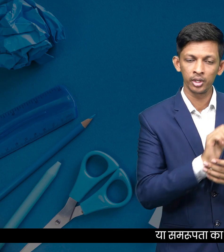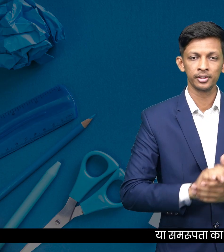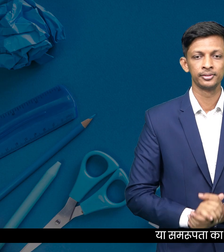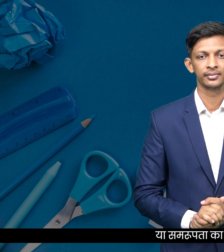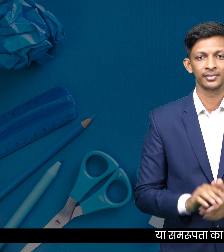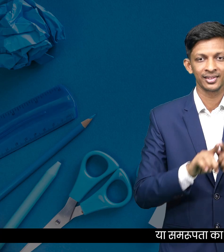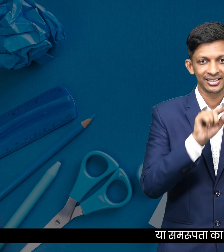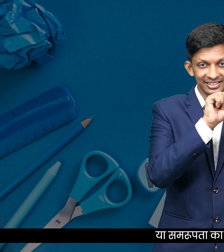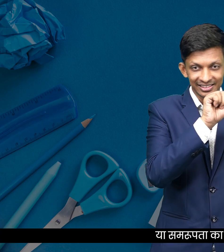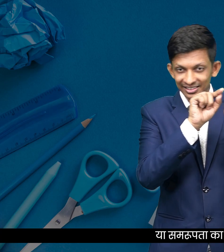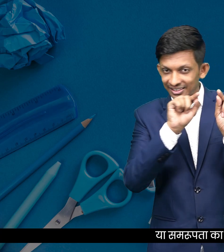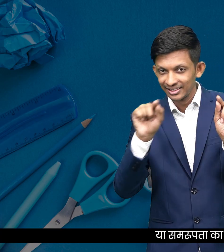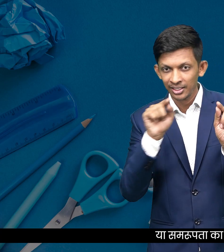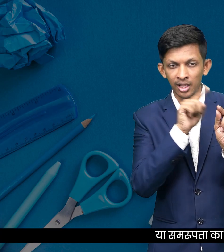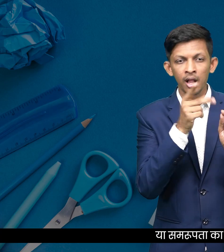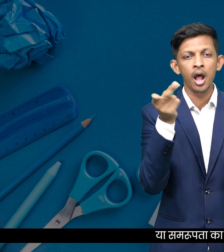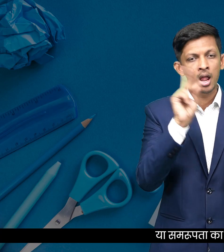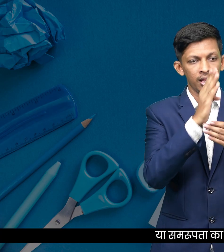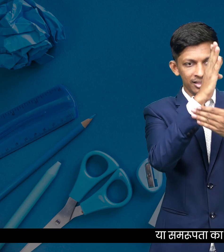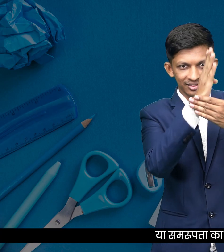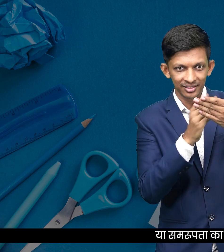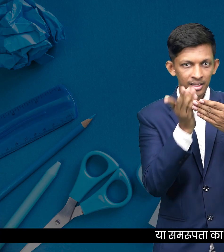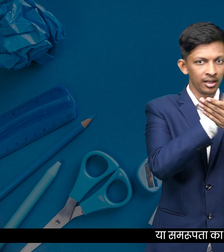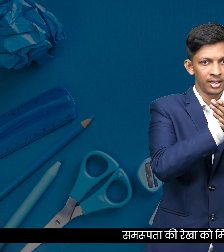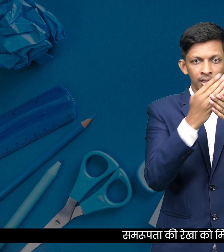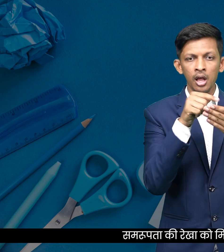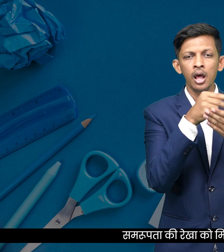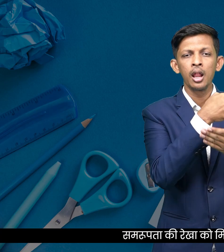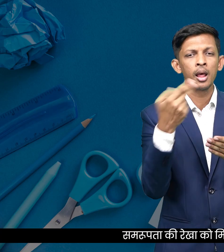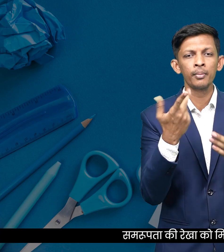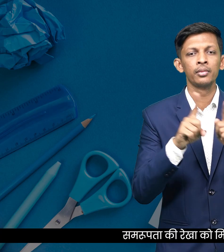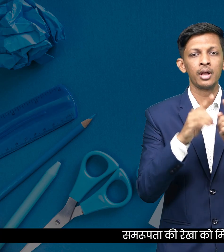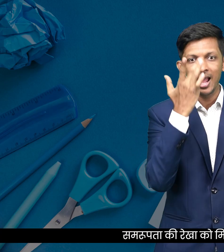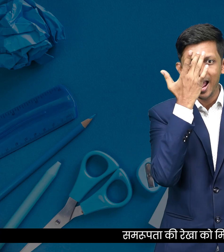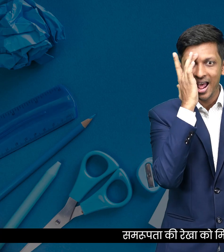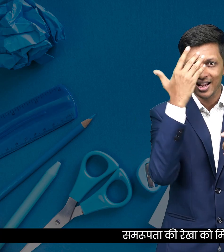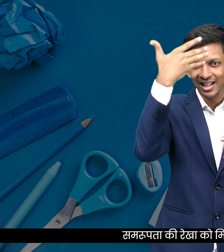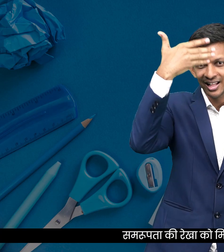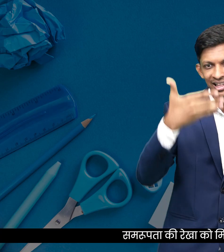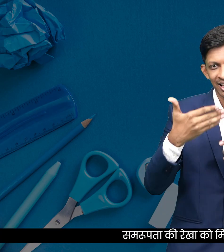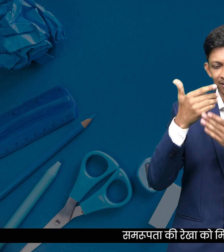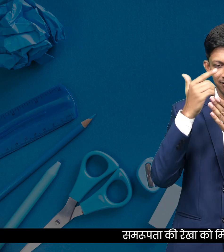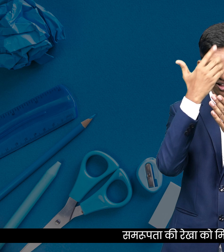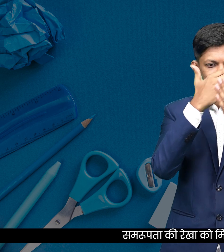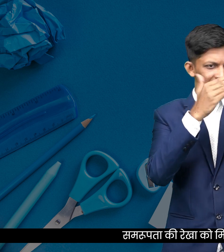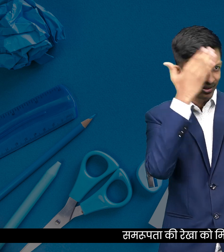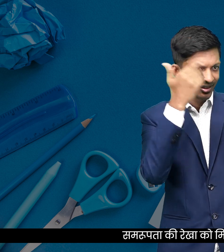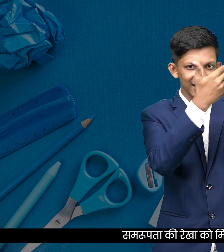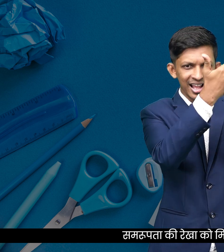या समरूपता का अक्ष कहा जाता है। समरूपता की रेखा को मिरर लाइन